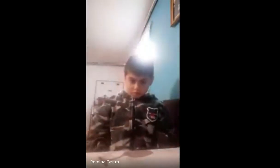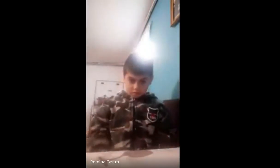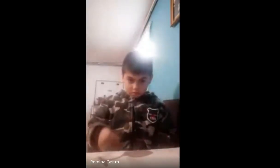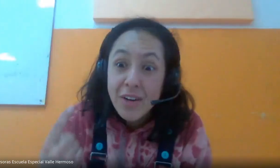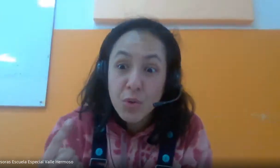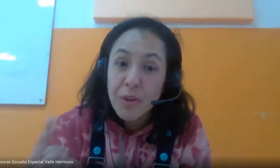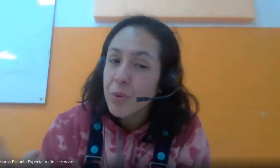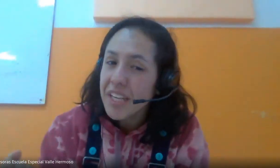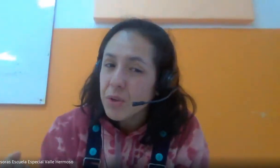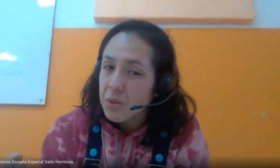Un hijo, tú eres un hijo.